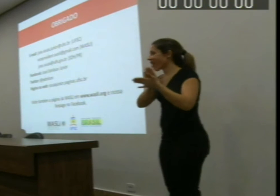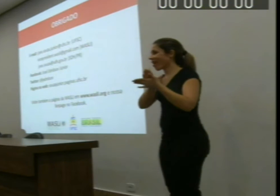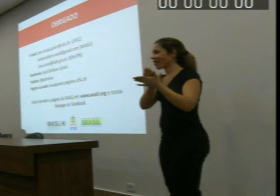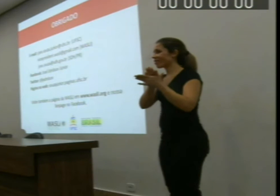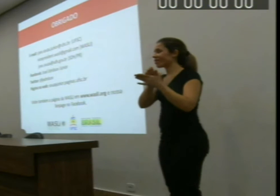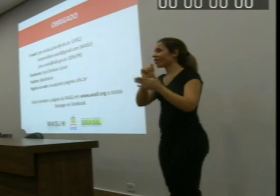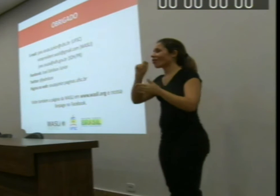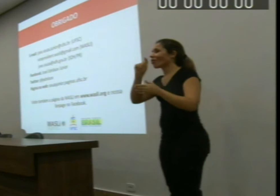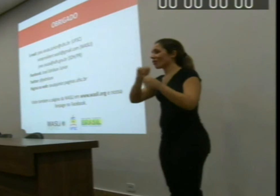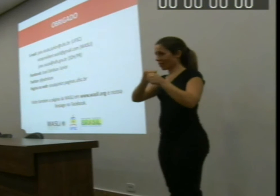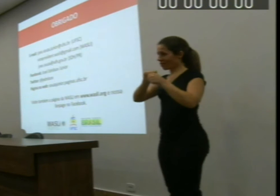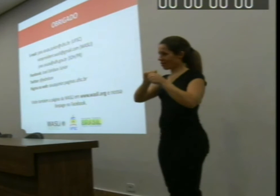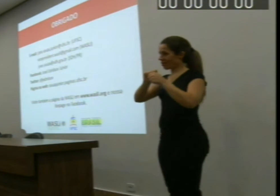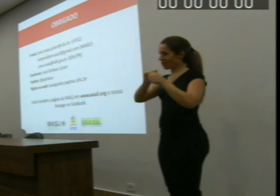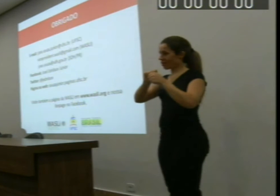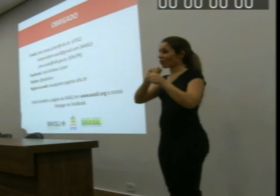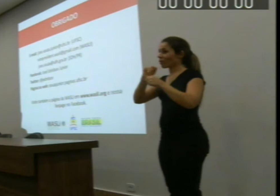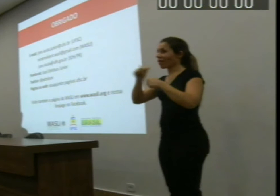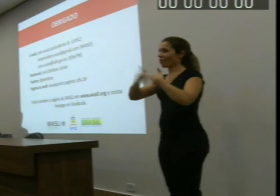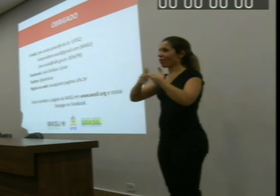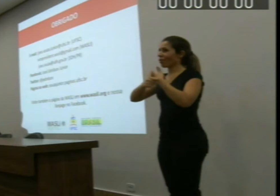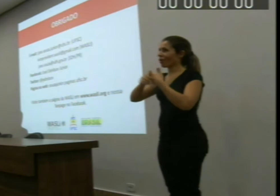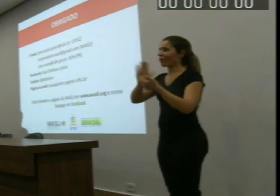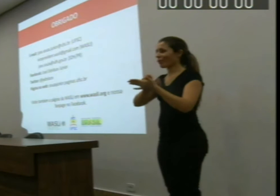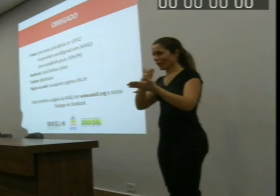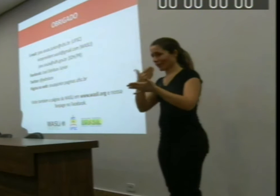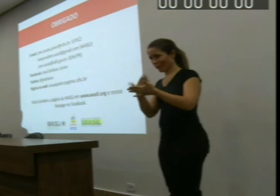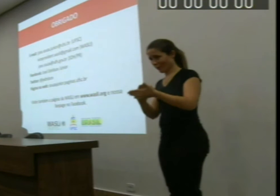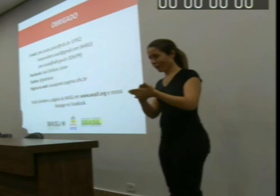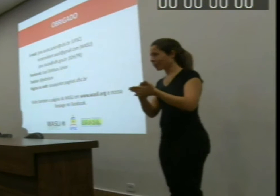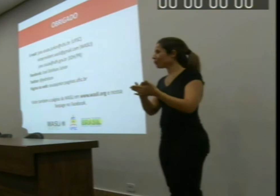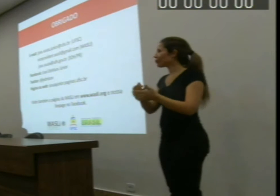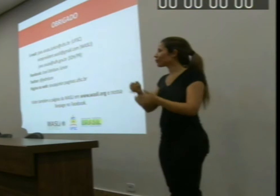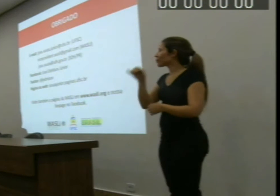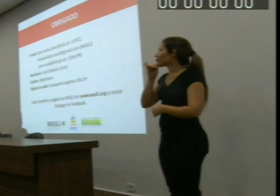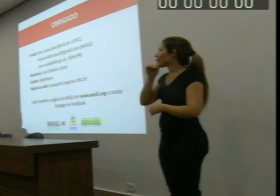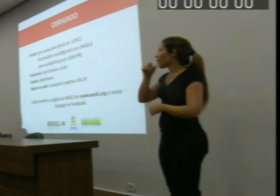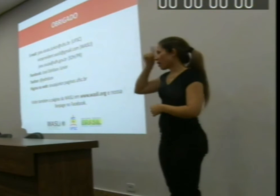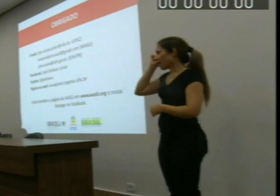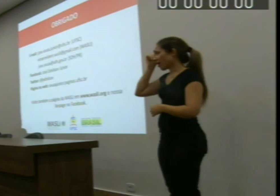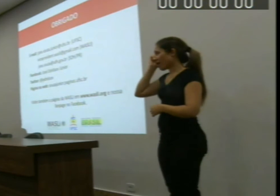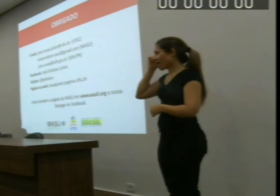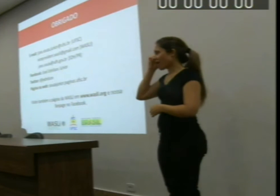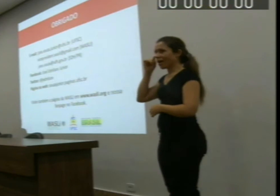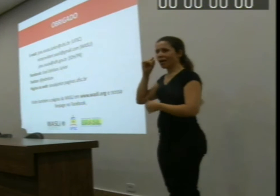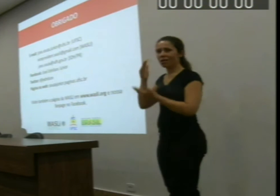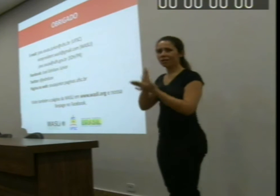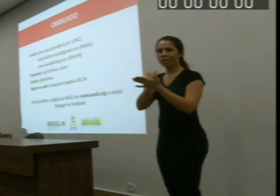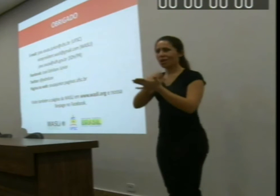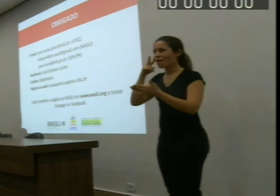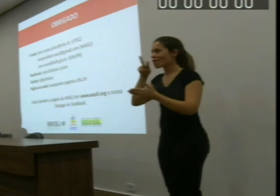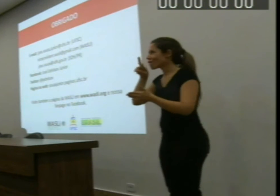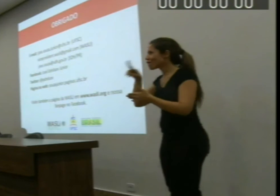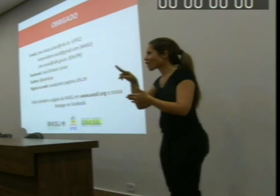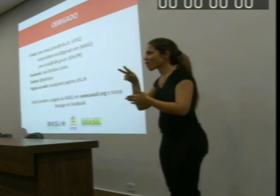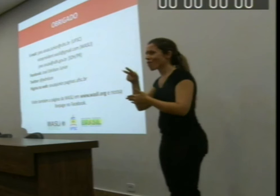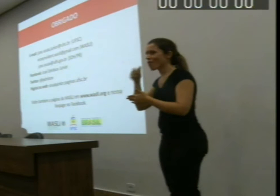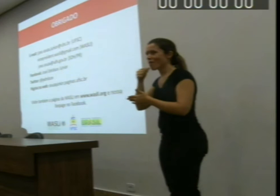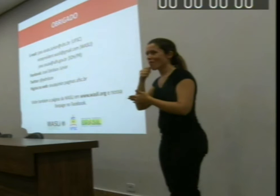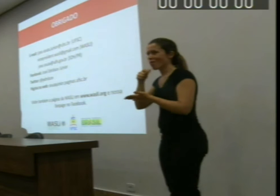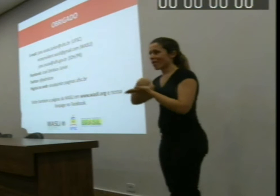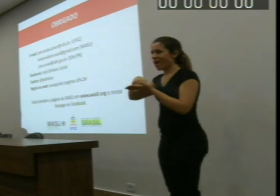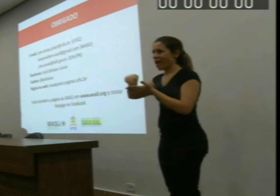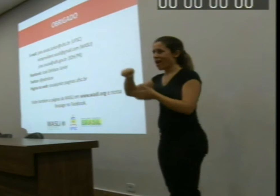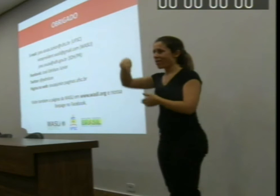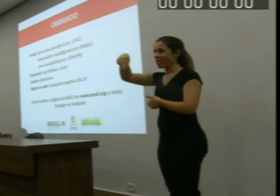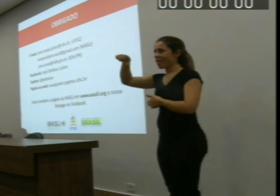acadêmicos porque academicamente inclusive Tá circulando o livro da professora Neiva albres aqui que foi que que eu trouxe de Santa